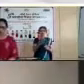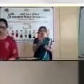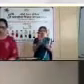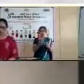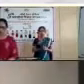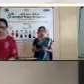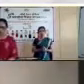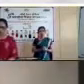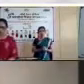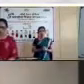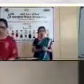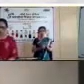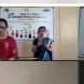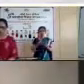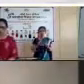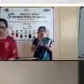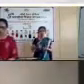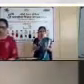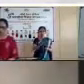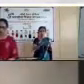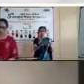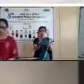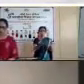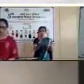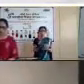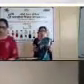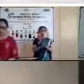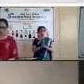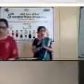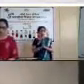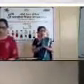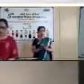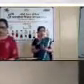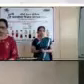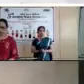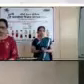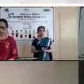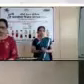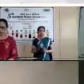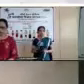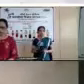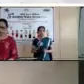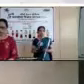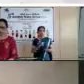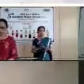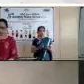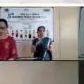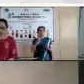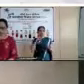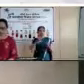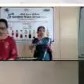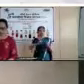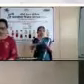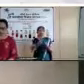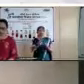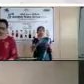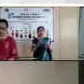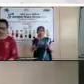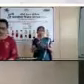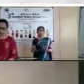संगठनों के प्रतिनिधिगण, इन सभी को मैं नमस्कार करता हूं। मैं राष्ट्रीय दृष्टि दिव्यांगजन सशक्तिकरण